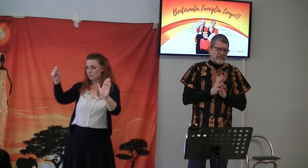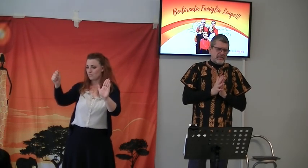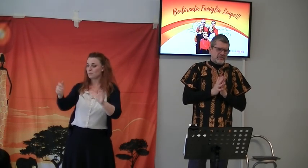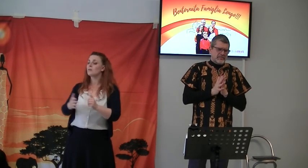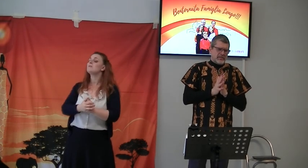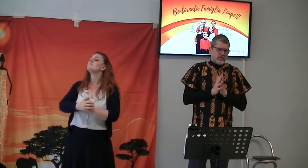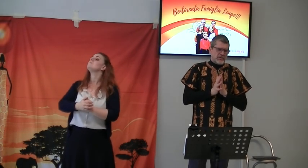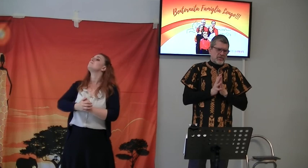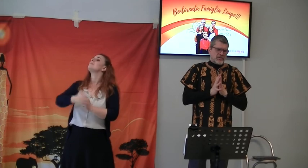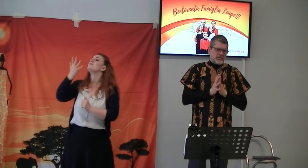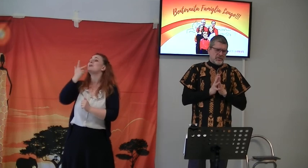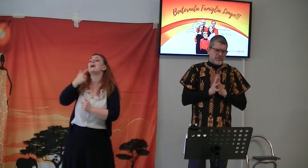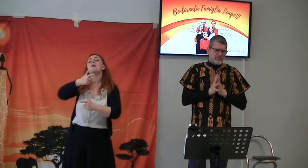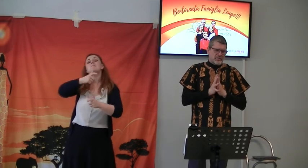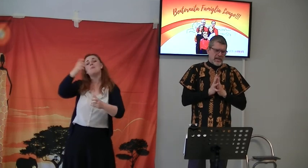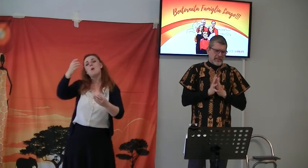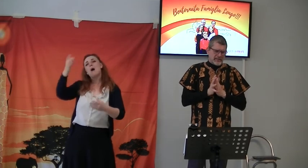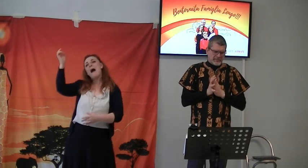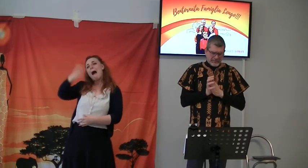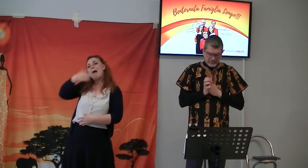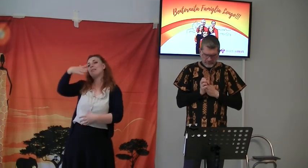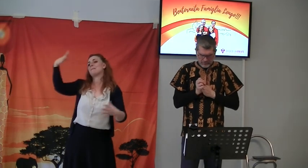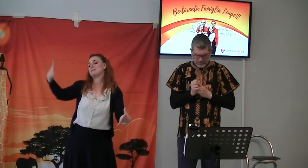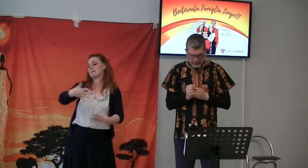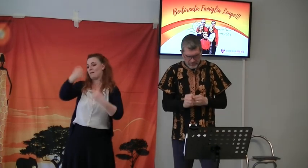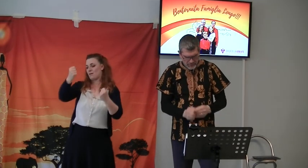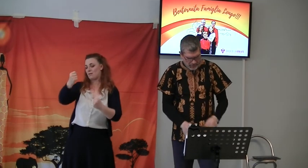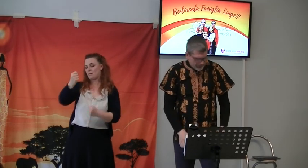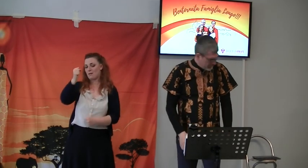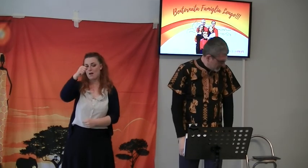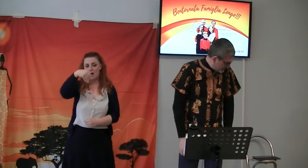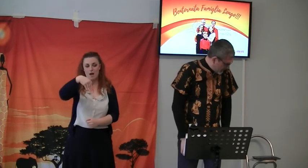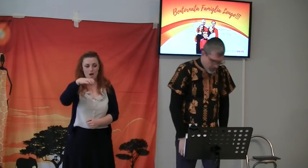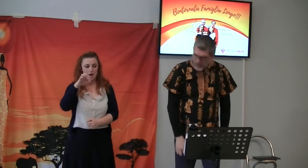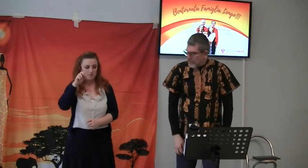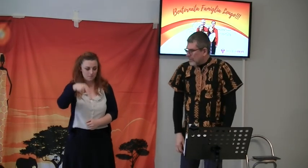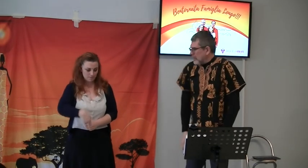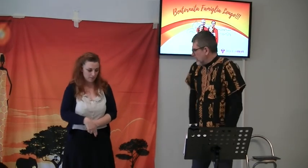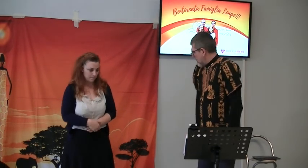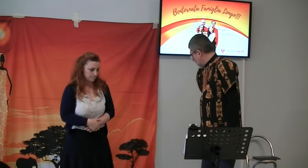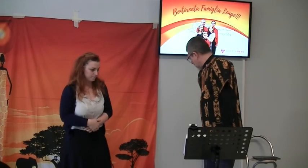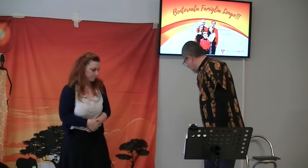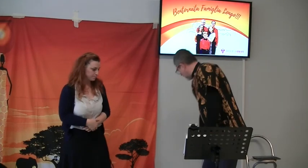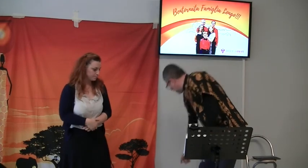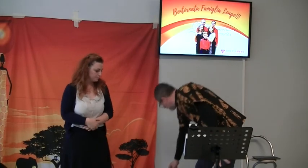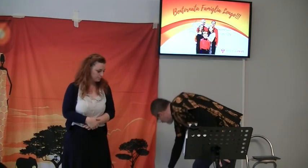delle anime. Nel nome di Gesù ti lodo. Amen. Amen. Amen.